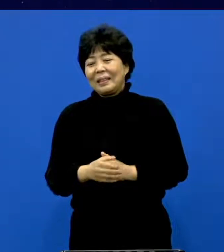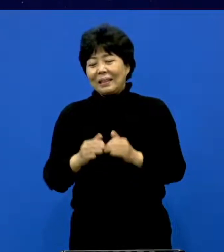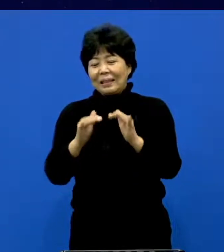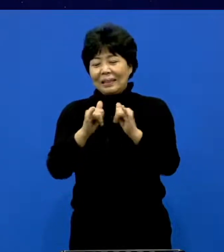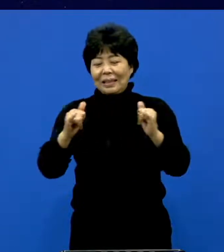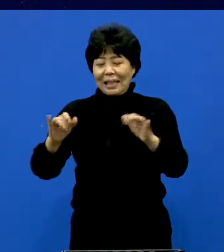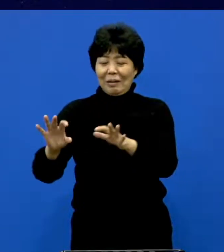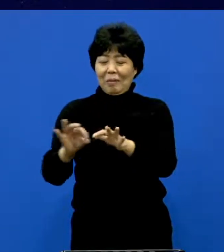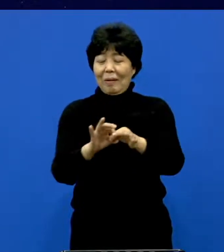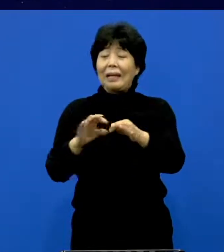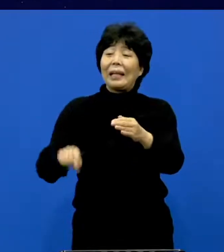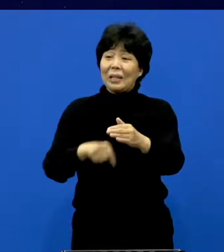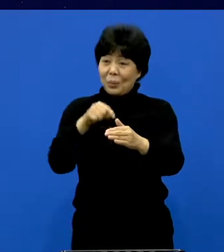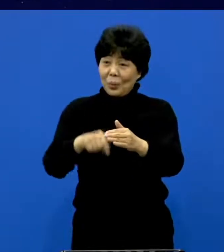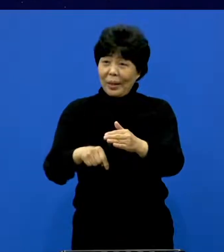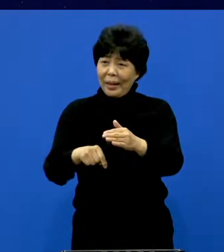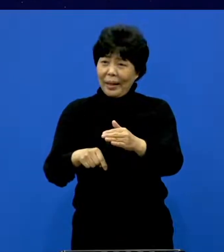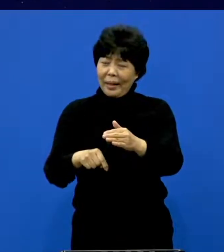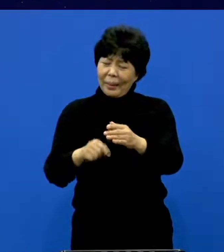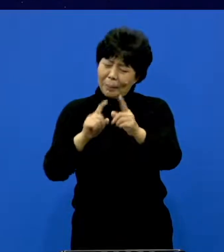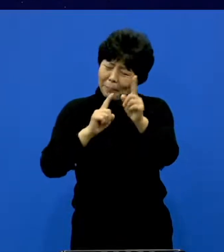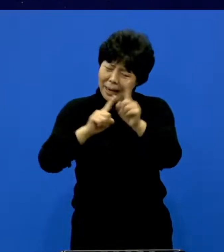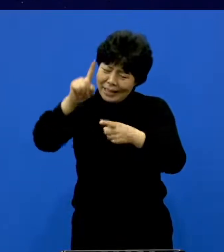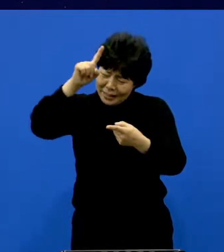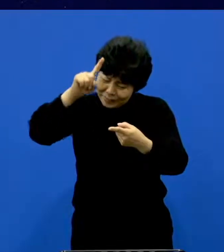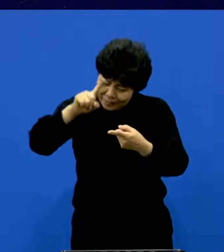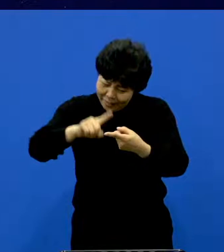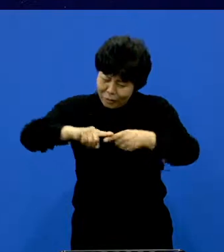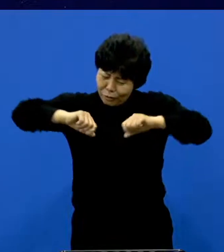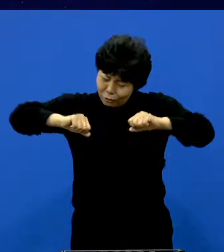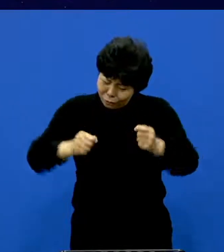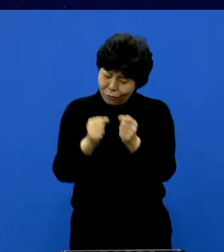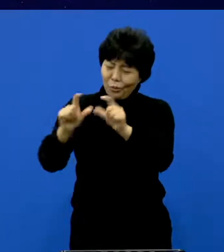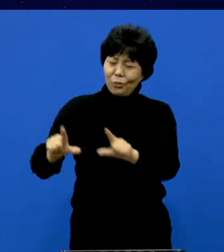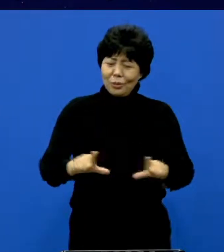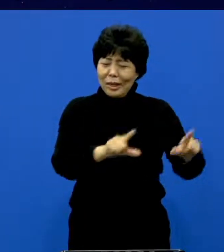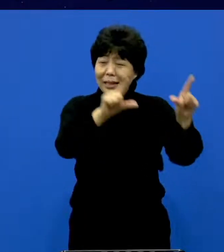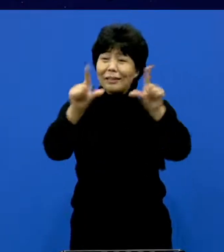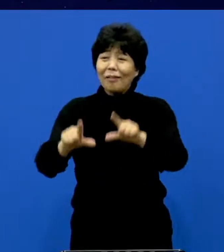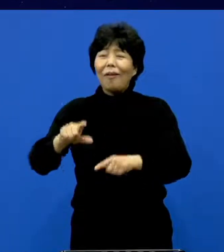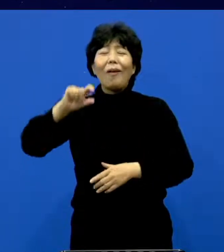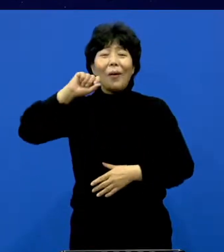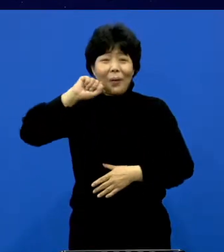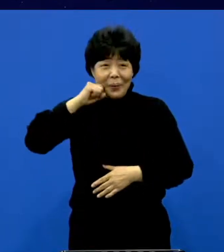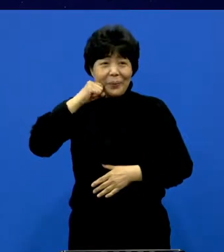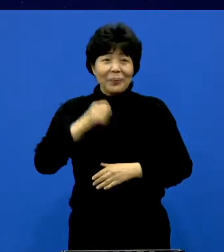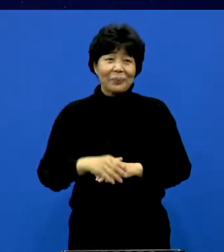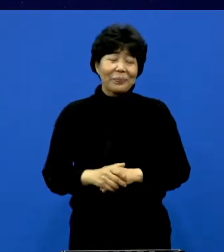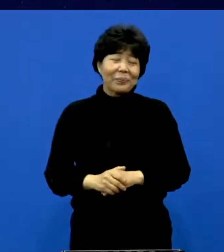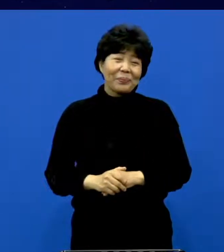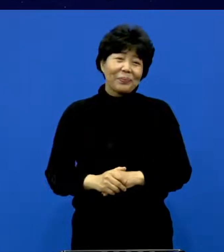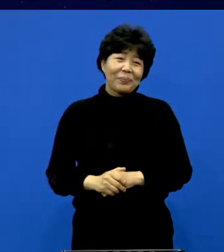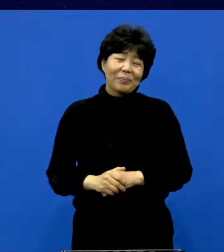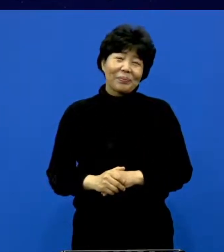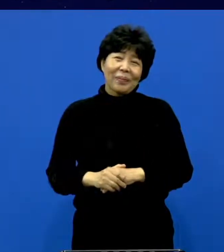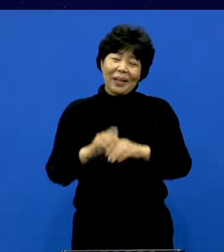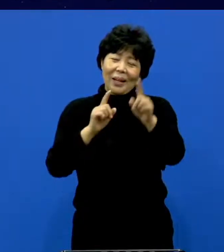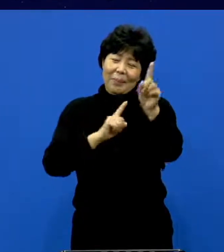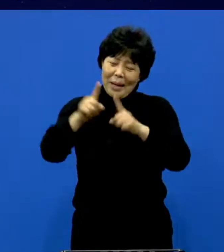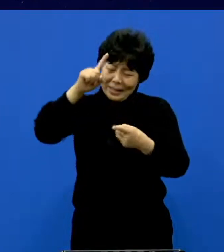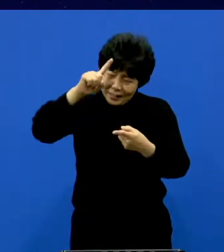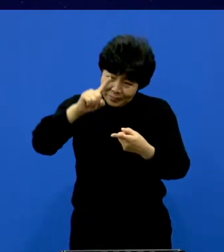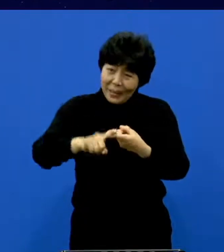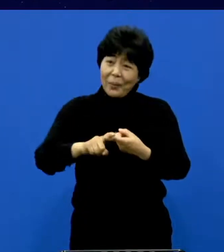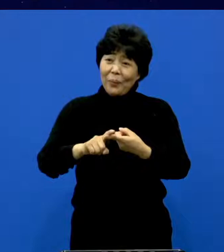안으로 들어가면 말씀대로 산다는 게 어렵다는 겁니다. 그 인간관계를 그 관계 안에서 내가 말씀을 살아내야 되잖아요. 내